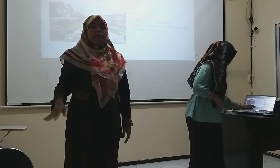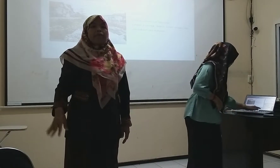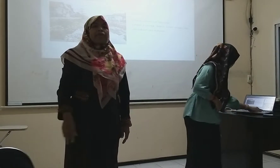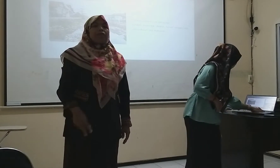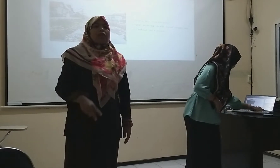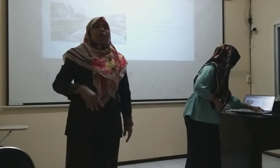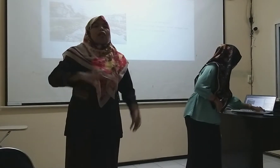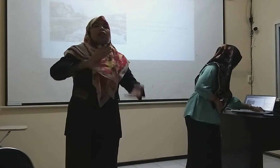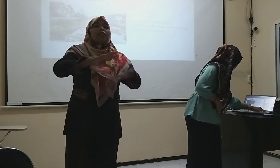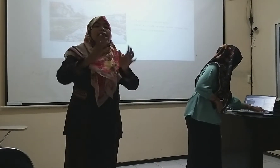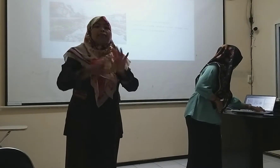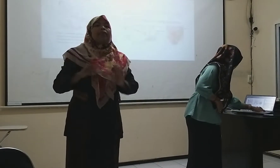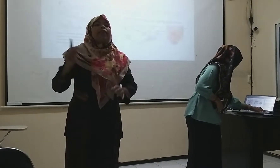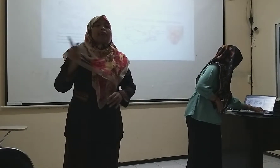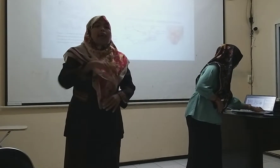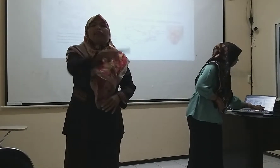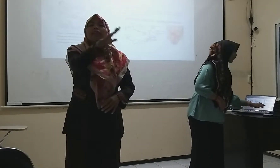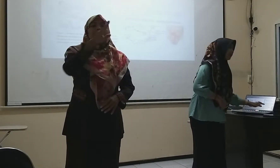Kemudian